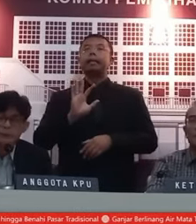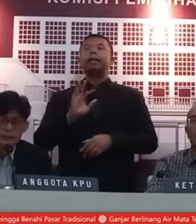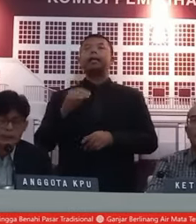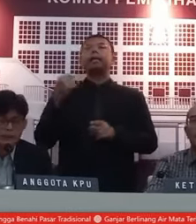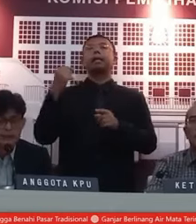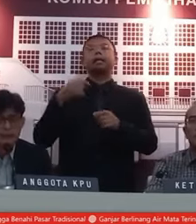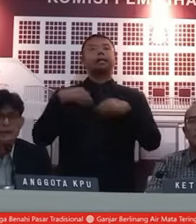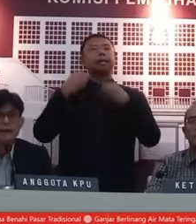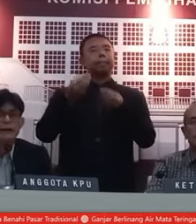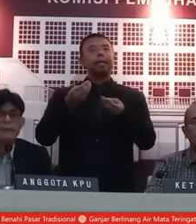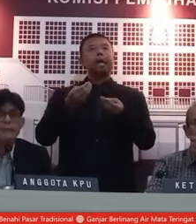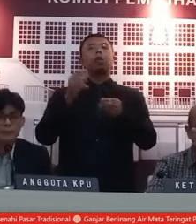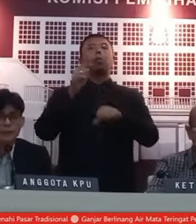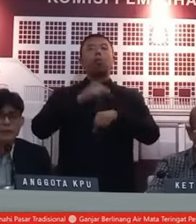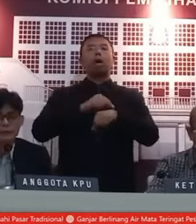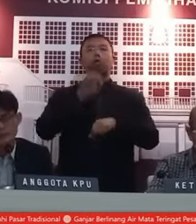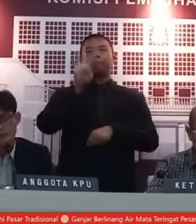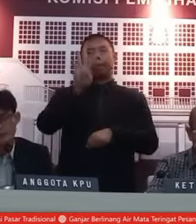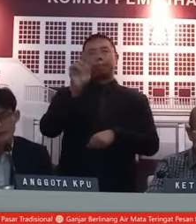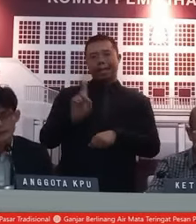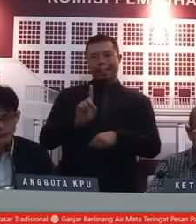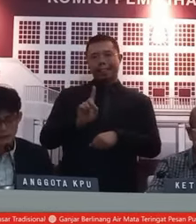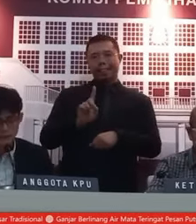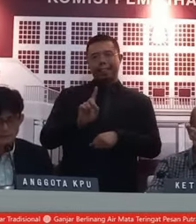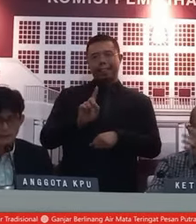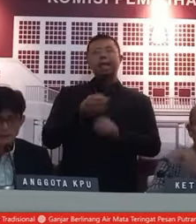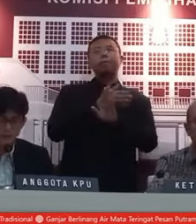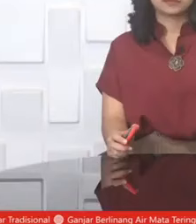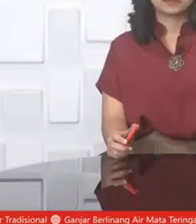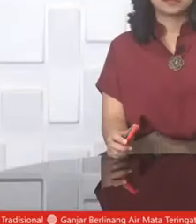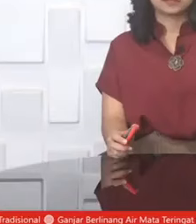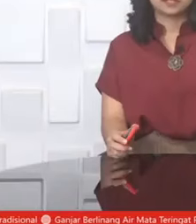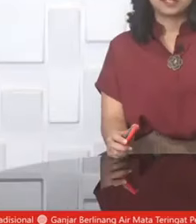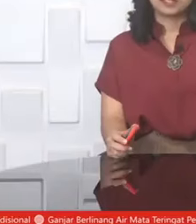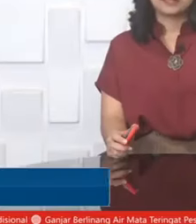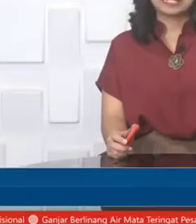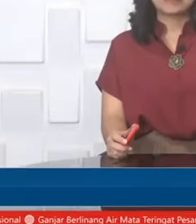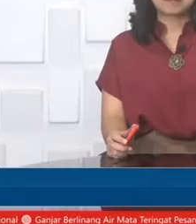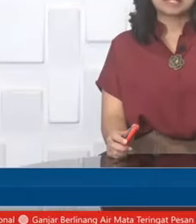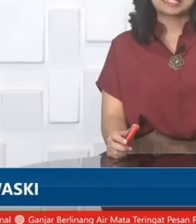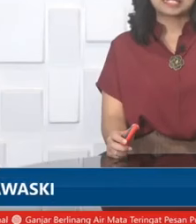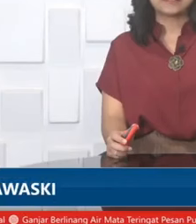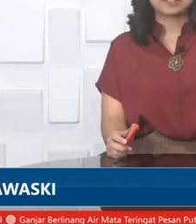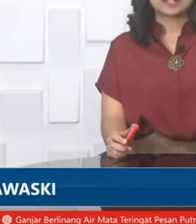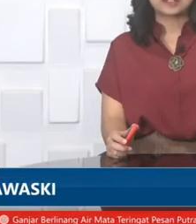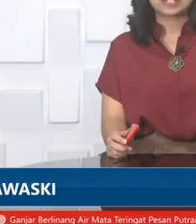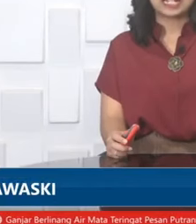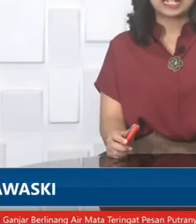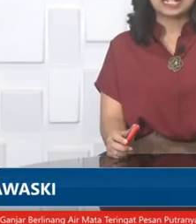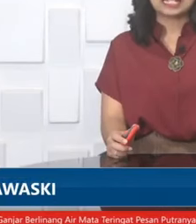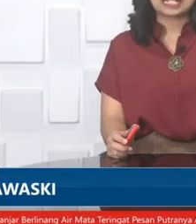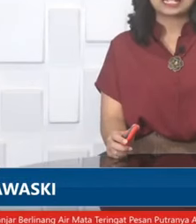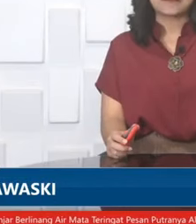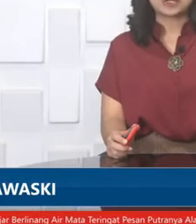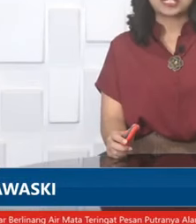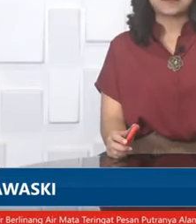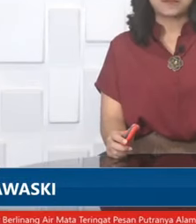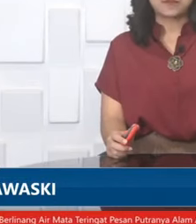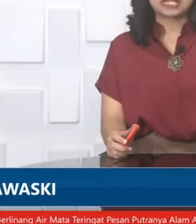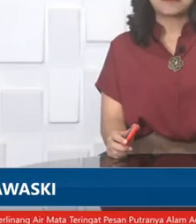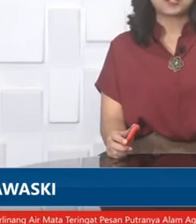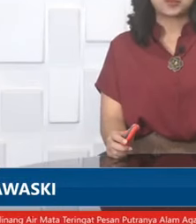dipenuhi sebanyak 4 menit masing-masing paslon. Demikian informasi dalam Viral News kali ini. Saya